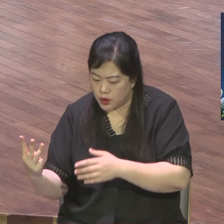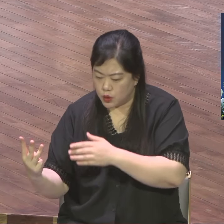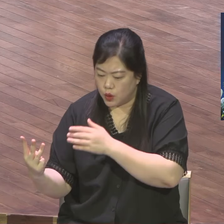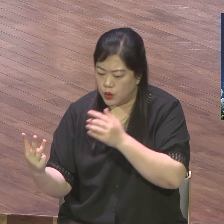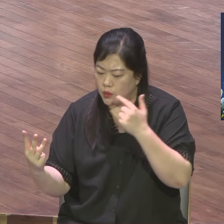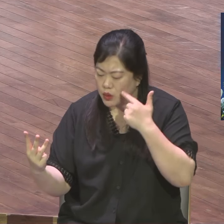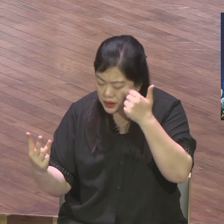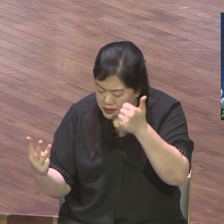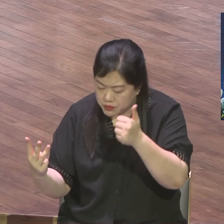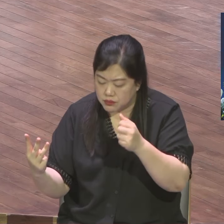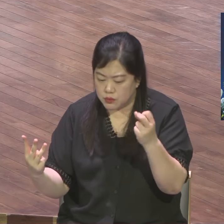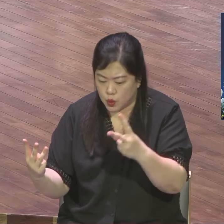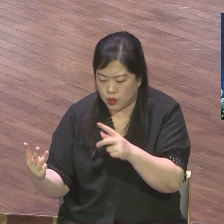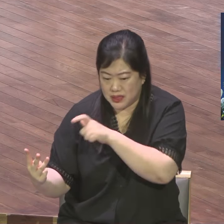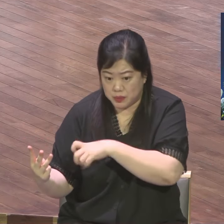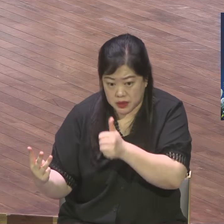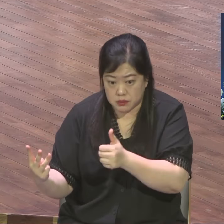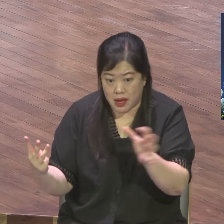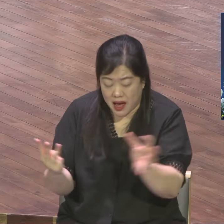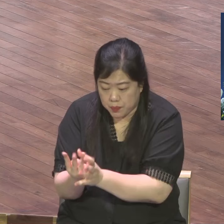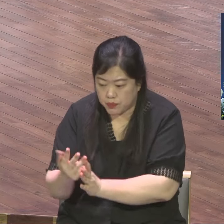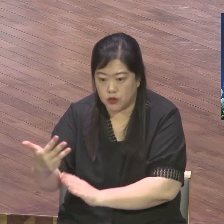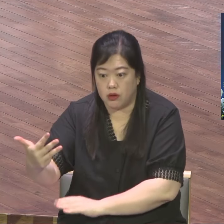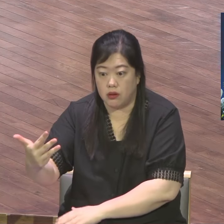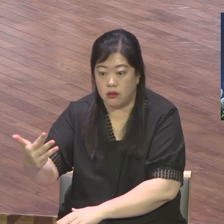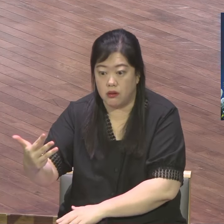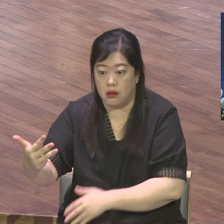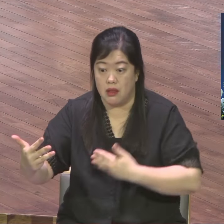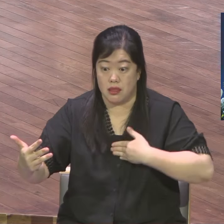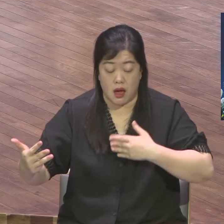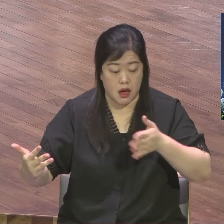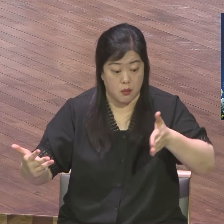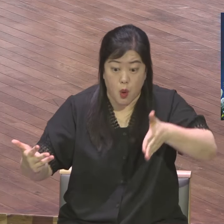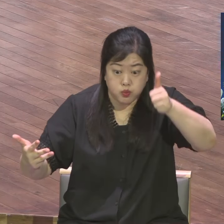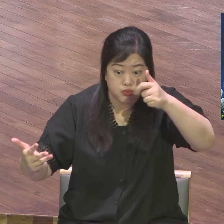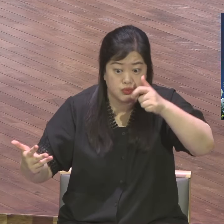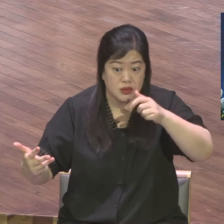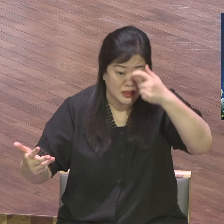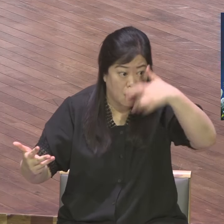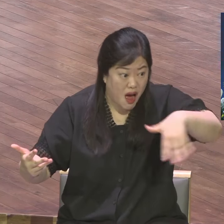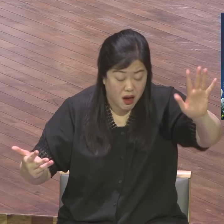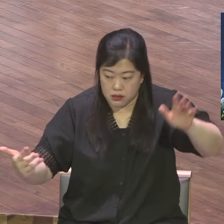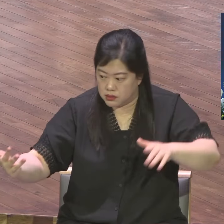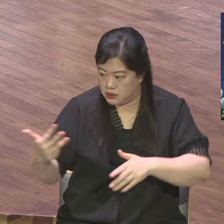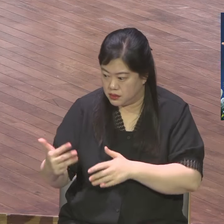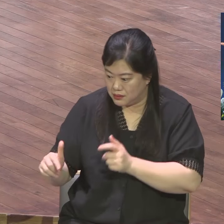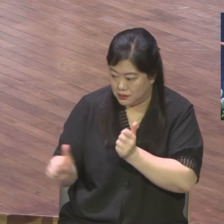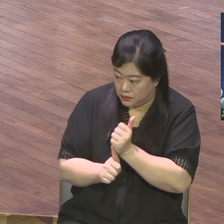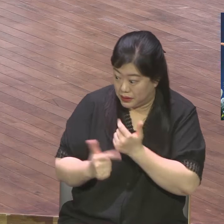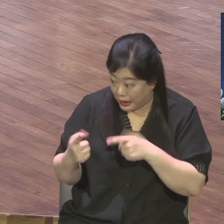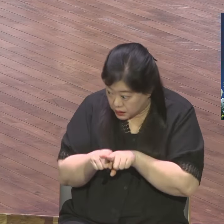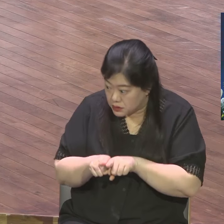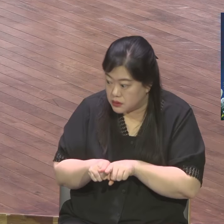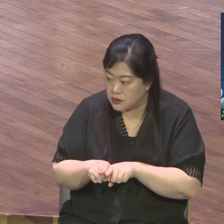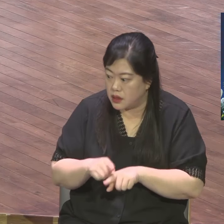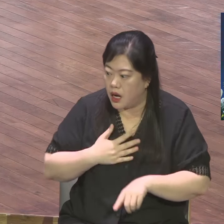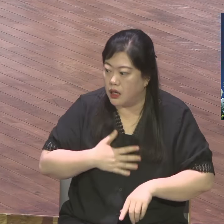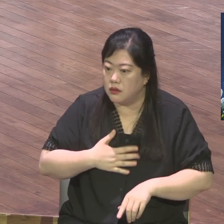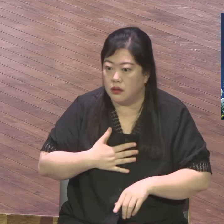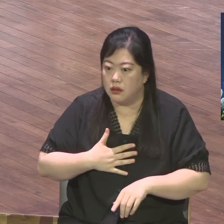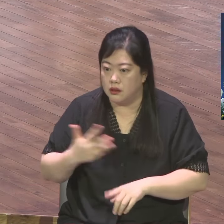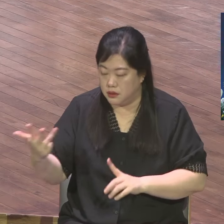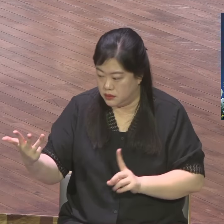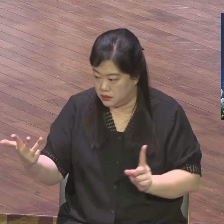중직자들하고 뽑은 사람들이 탁 단합을 해가지고 기도를 계속하고 있대. 그러면서 이렇게 홍콩 현지 사람들하고